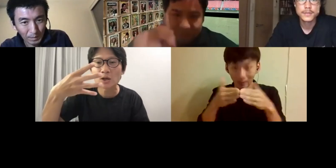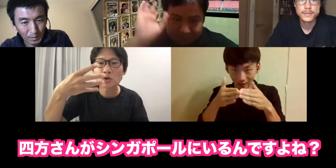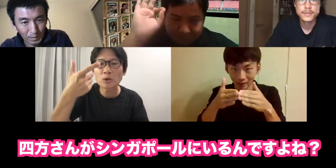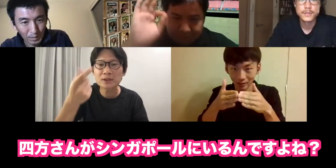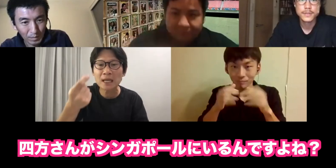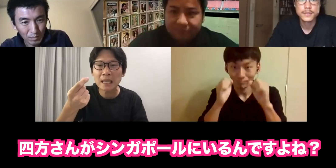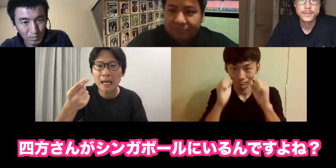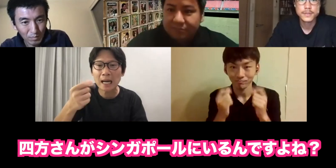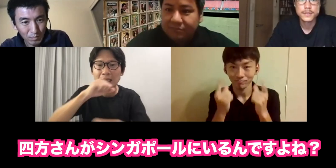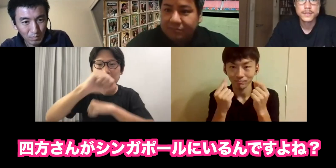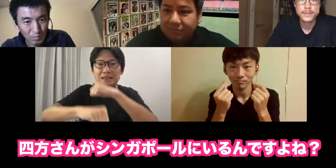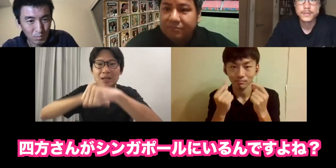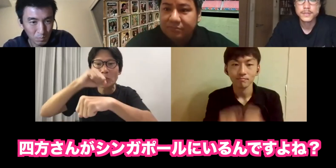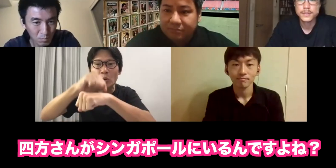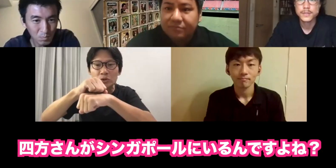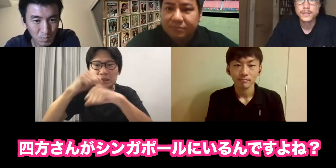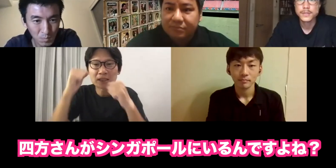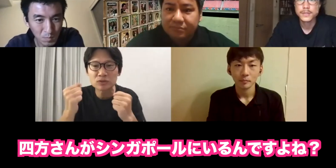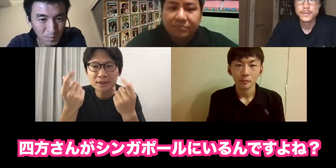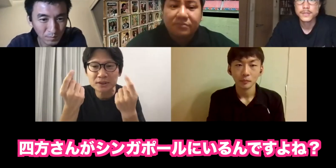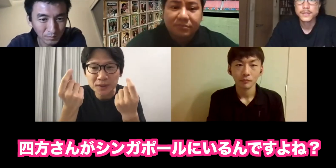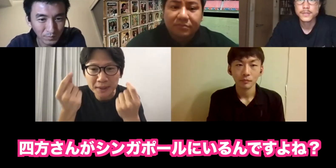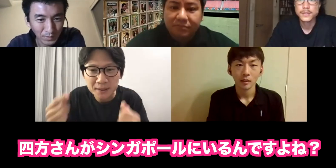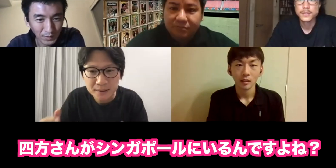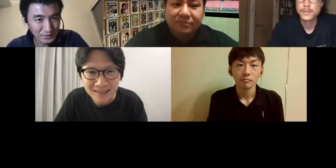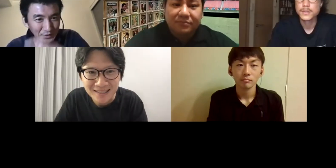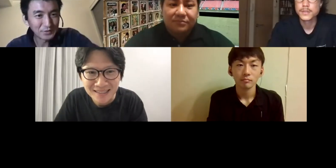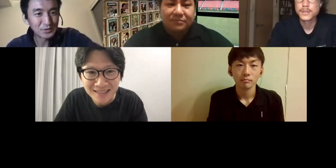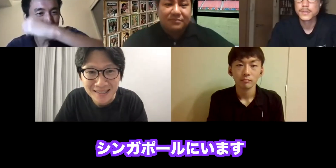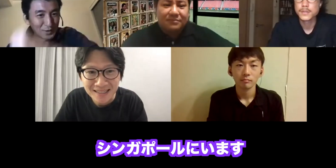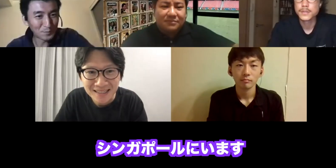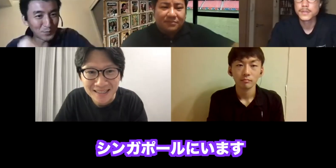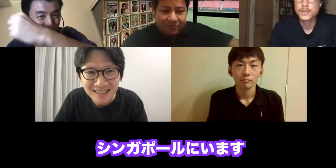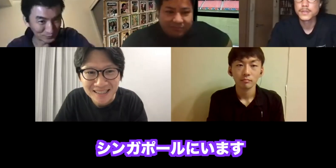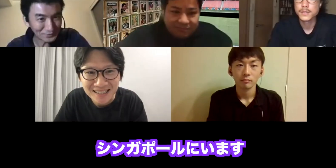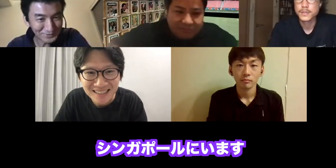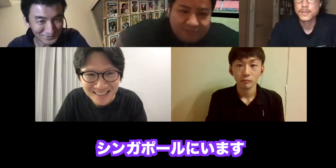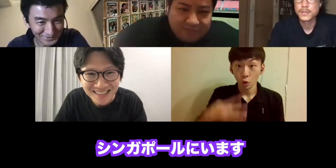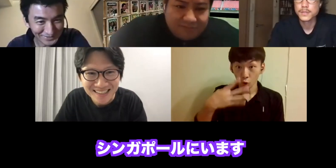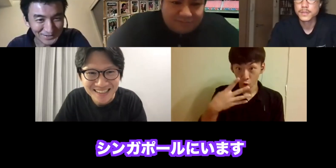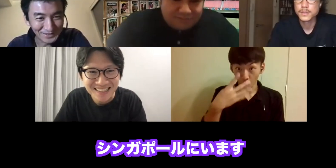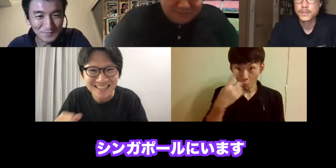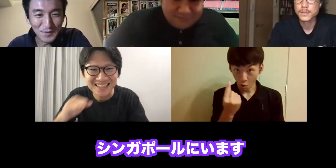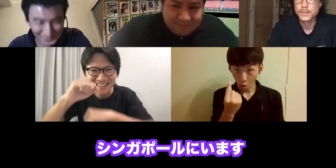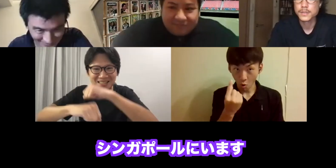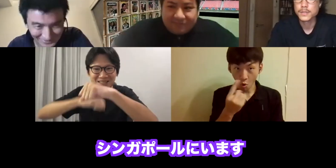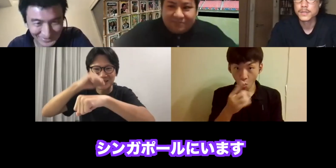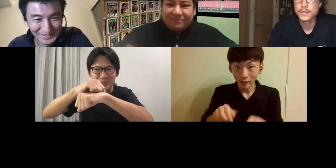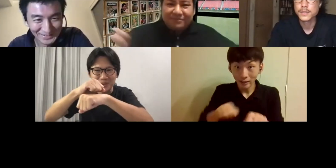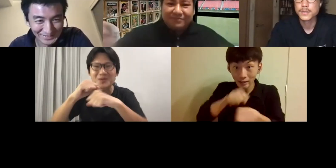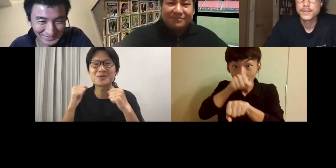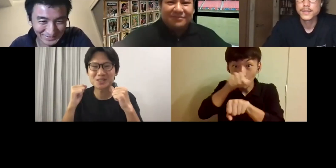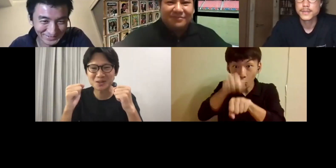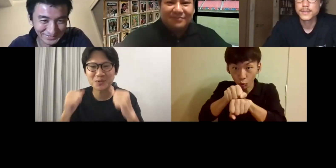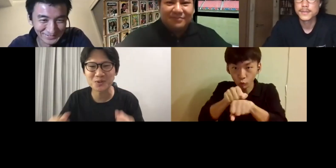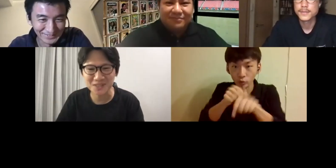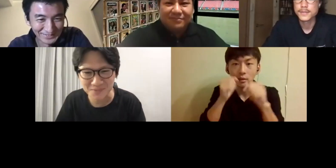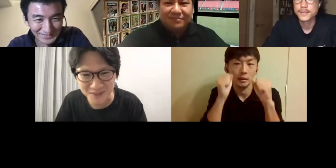四方さんがシンガポールにいるんですよねシンガポールにいます先般欲しいがポニーます